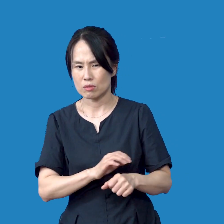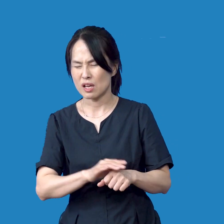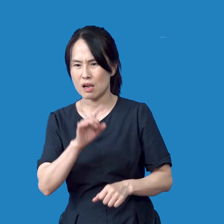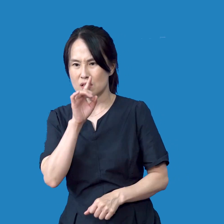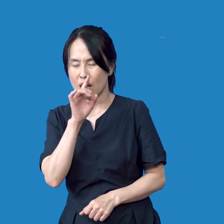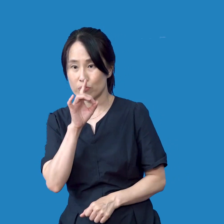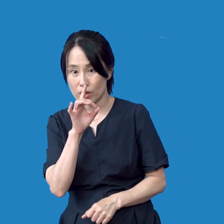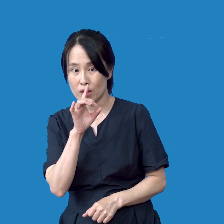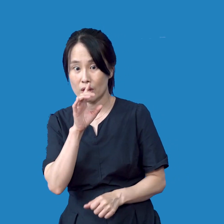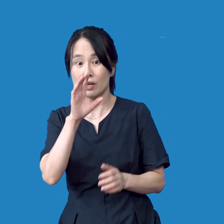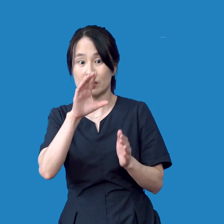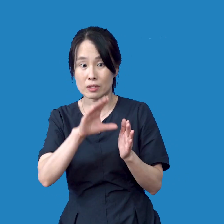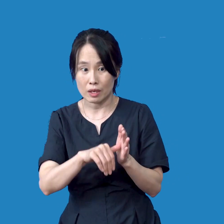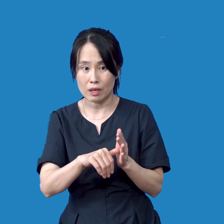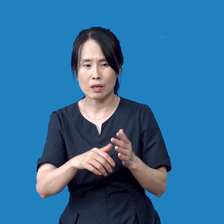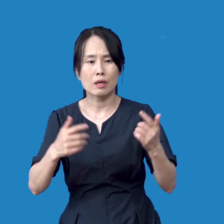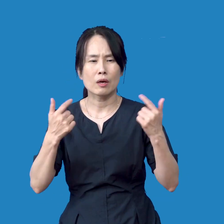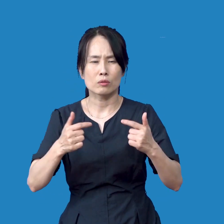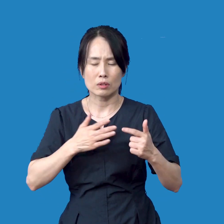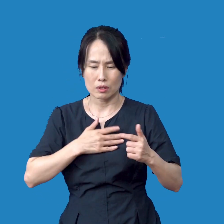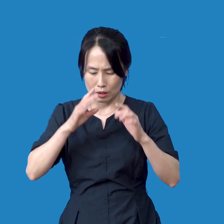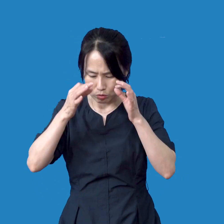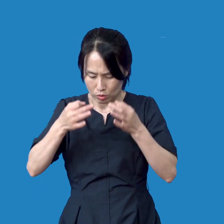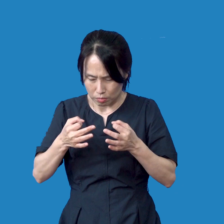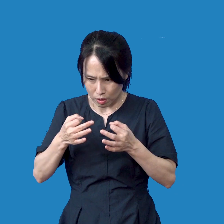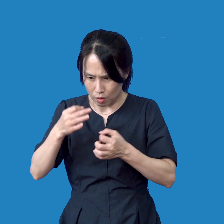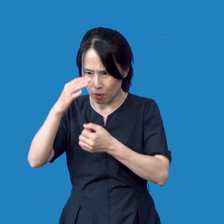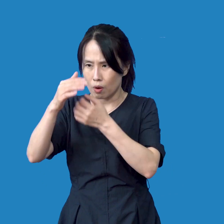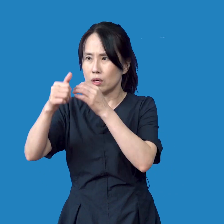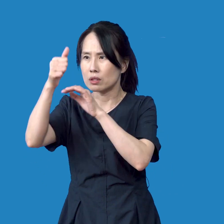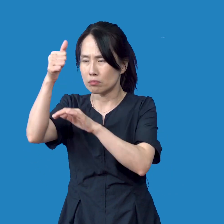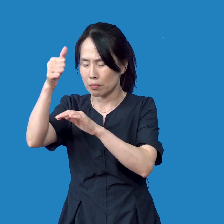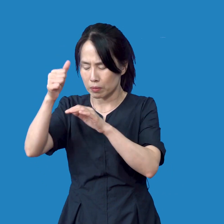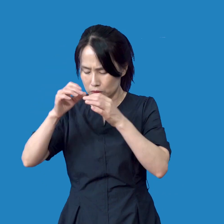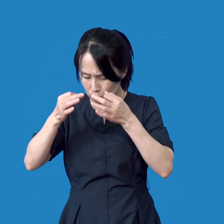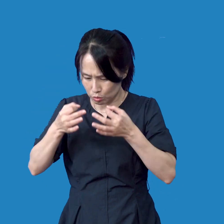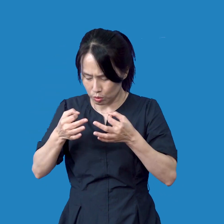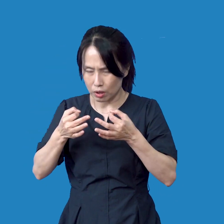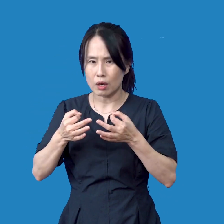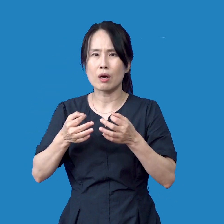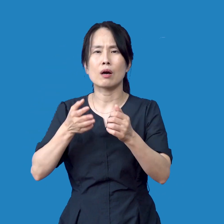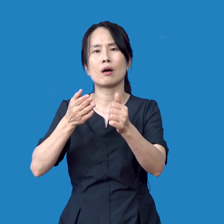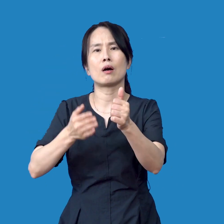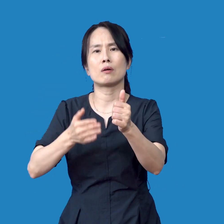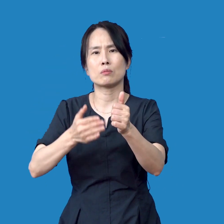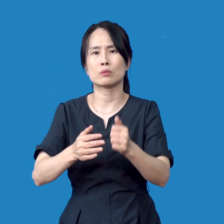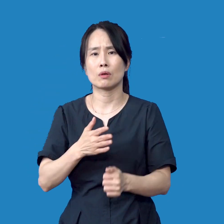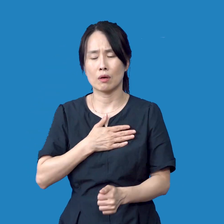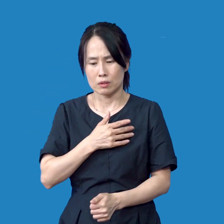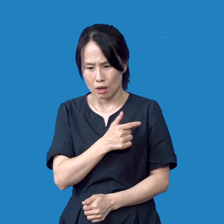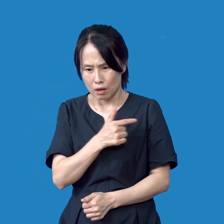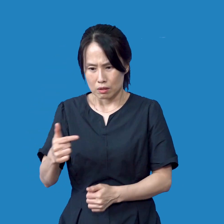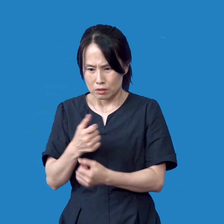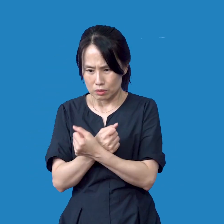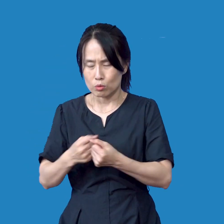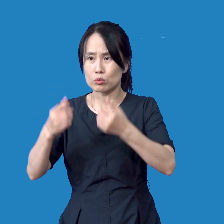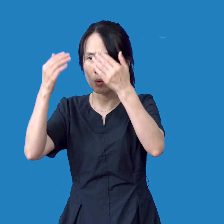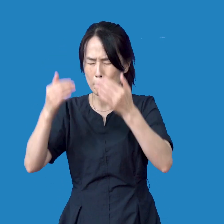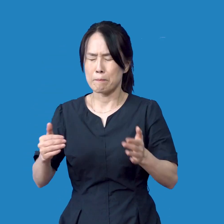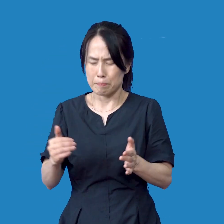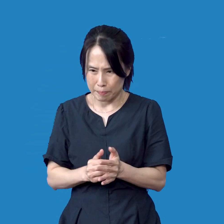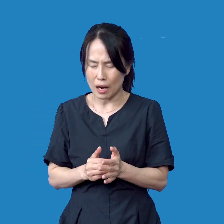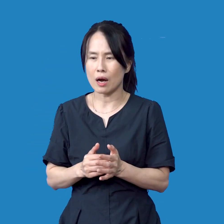된다 할 때는 언제나 하나님 앞에서 나를 한번 바라보십시오. 내가 얼마나 큰 용서를 받은